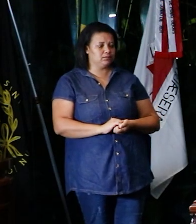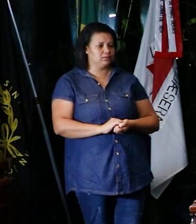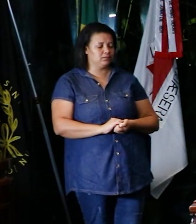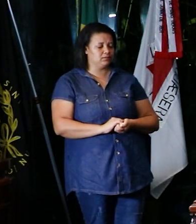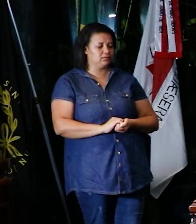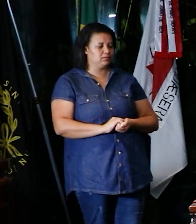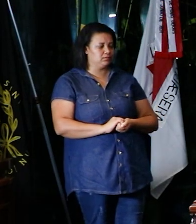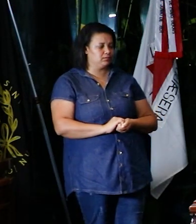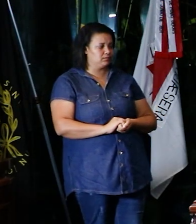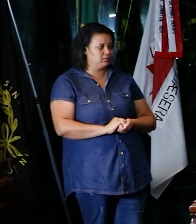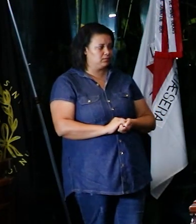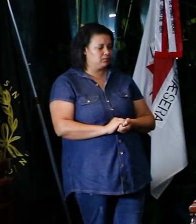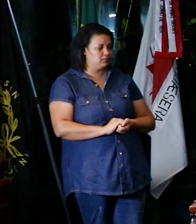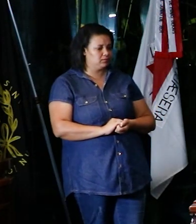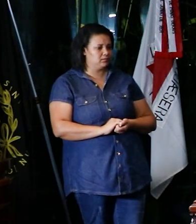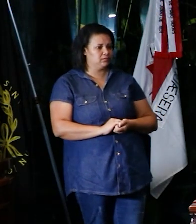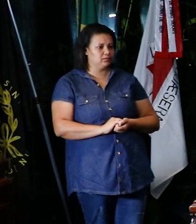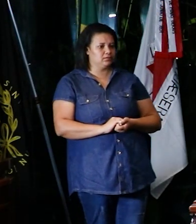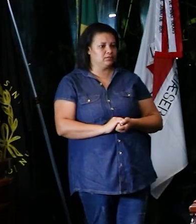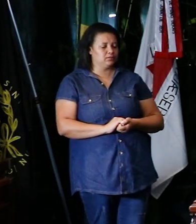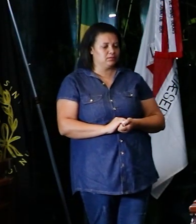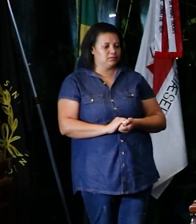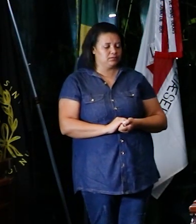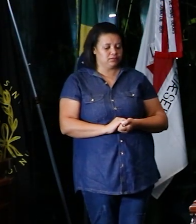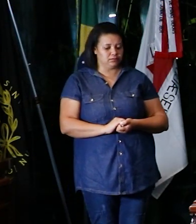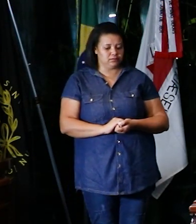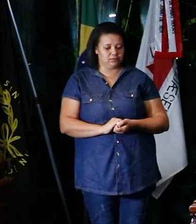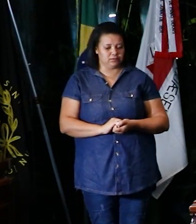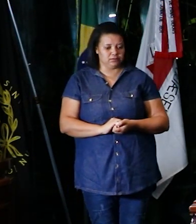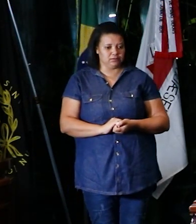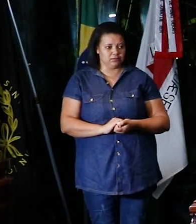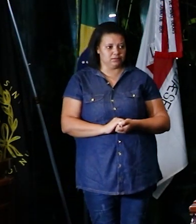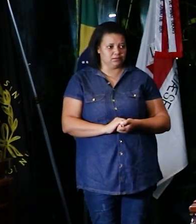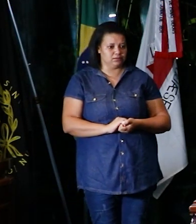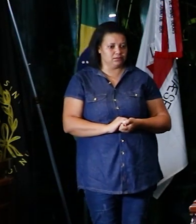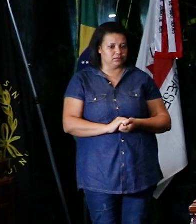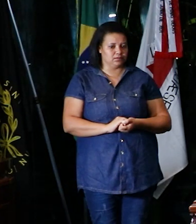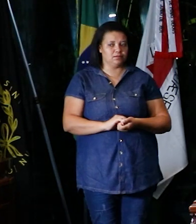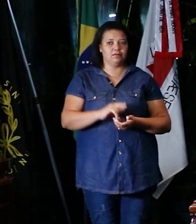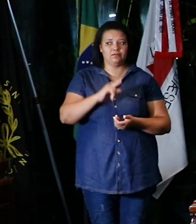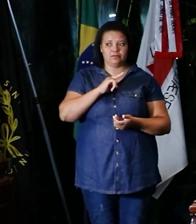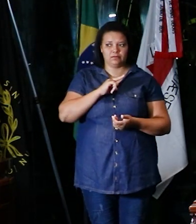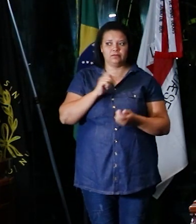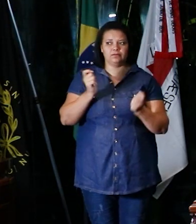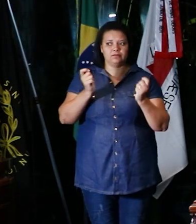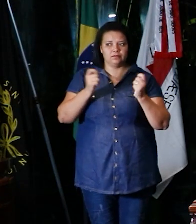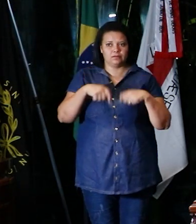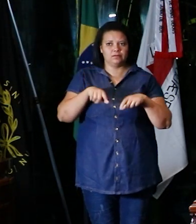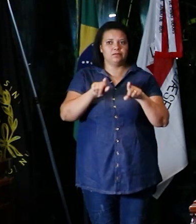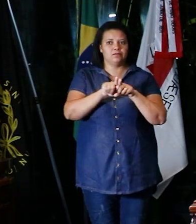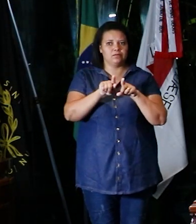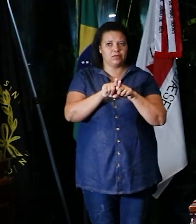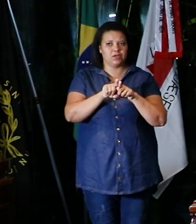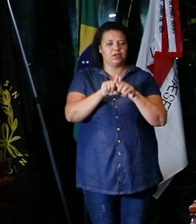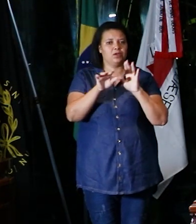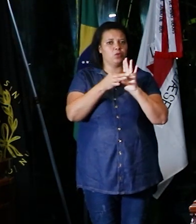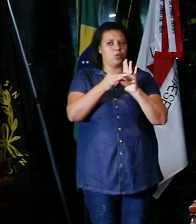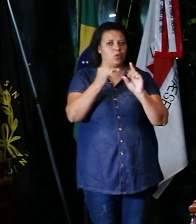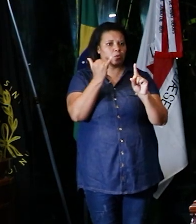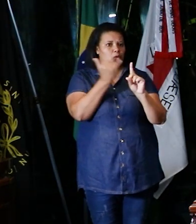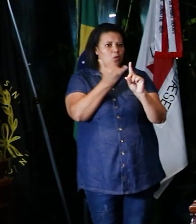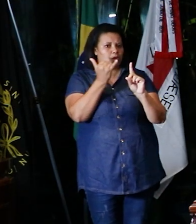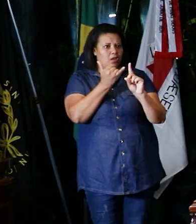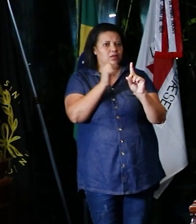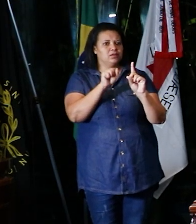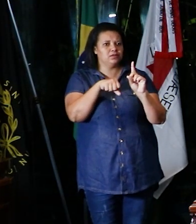Vale, mesmo porque há contos dele que são crônicas. Ele